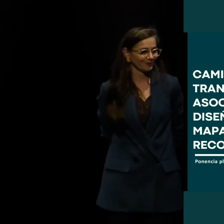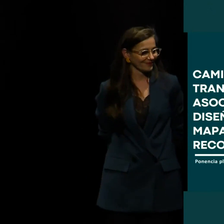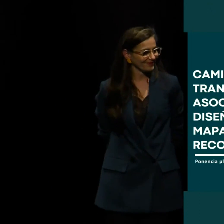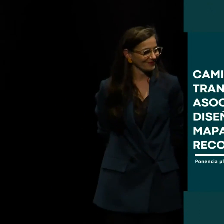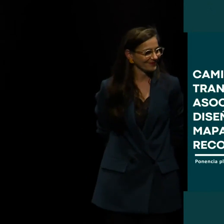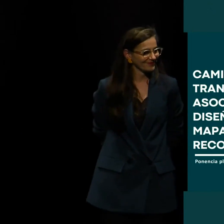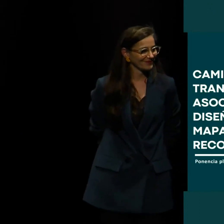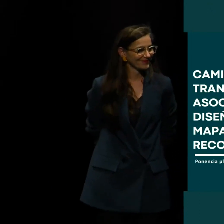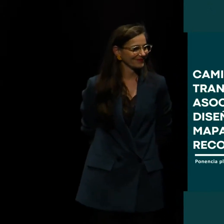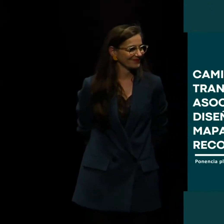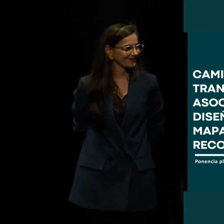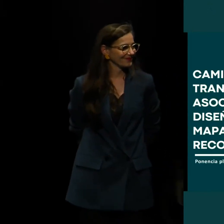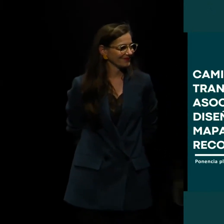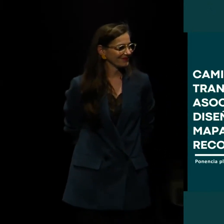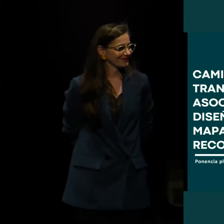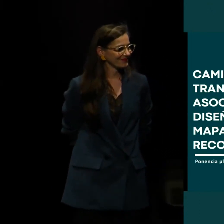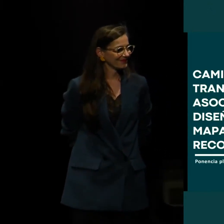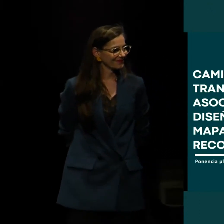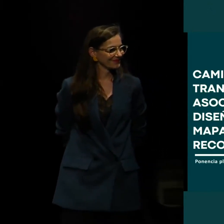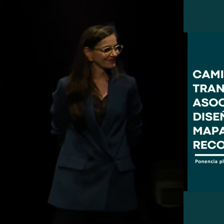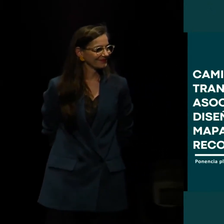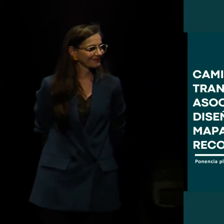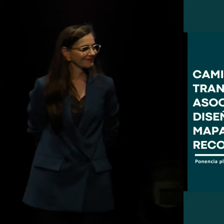Me han dicho que espere un momentito.